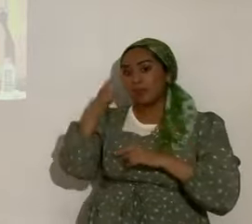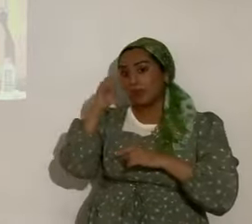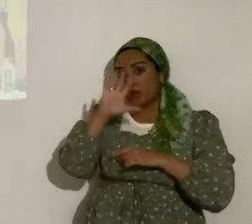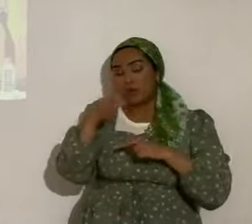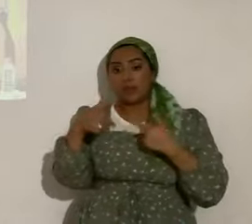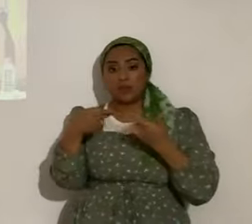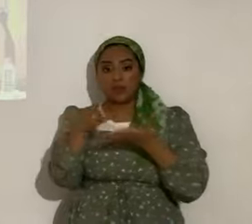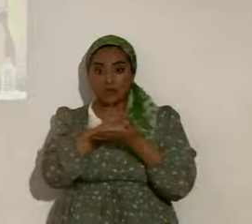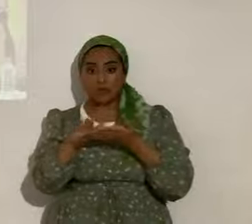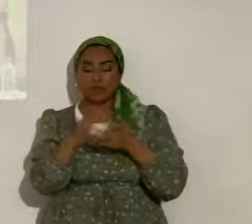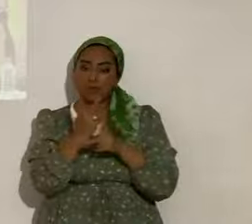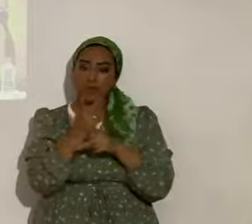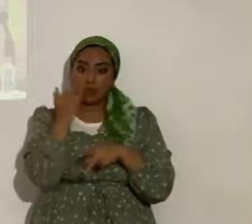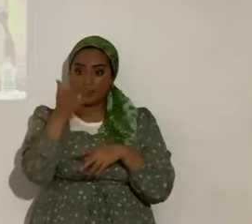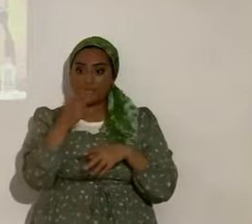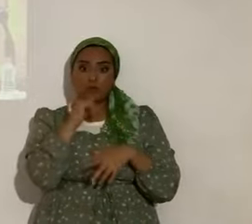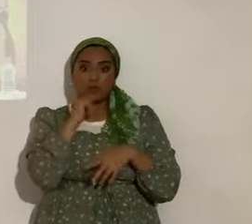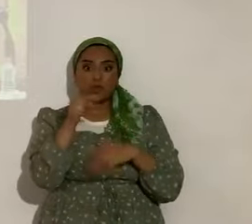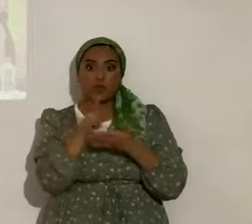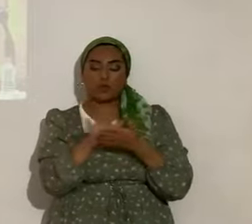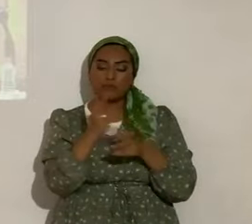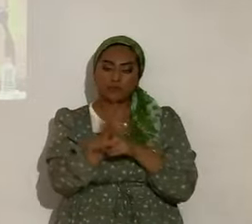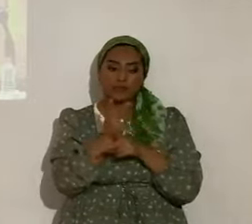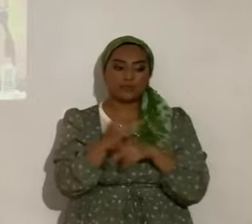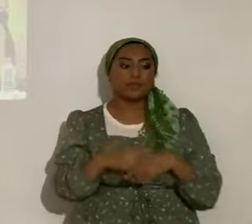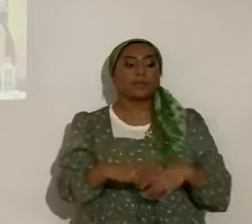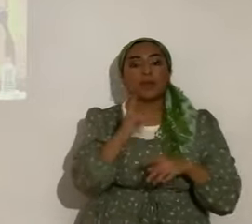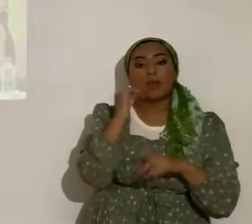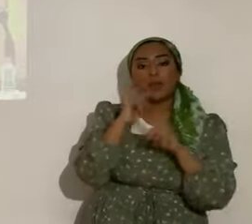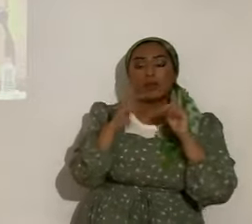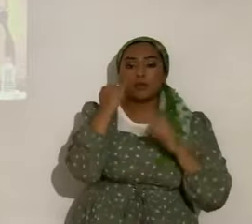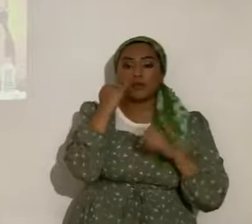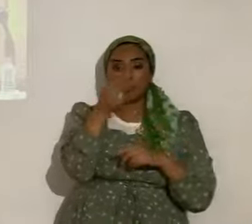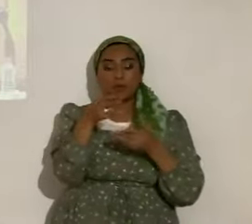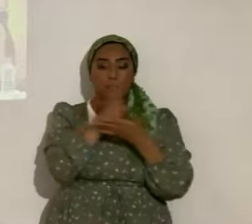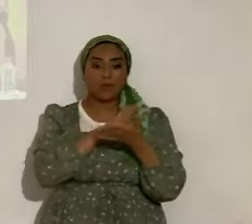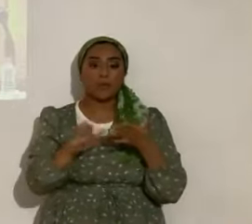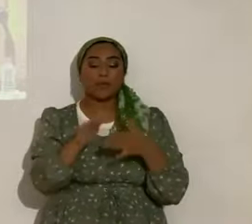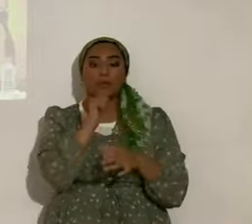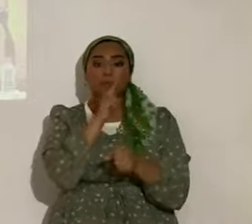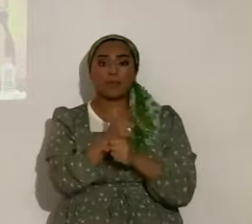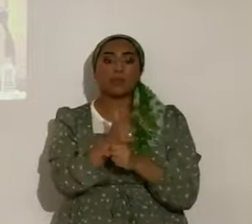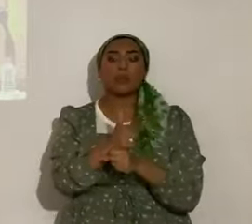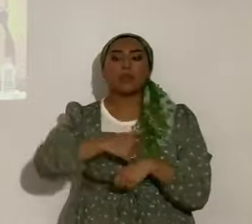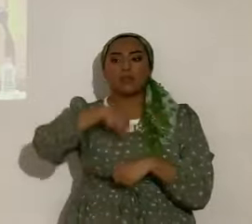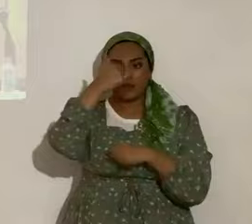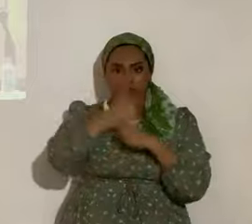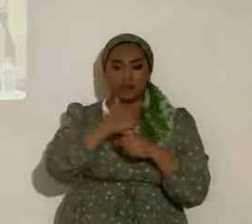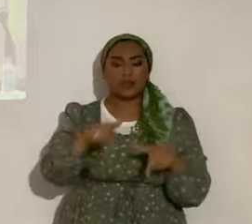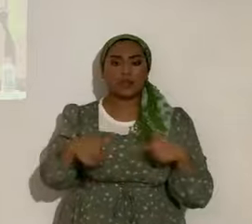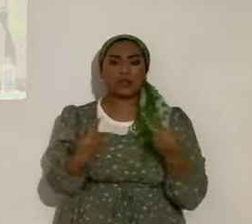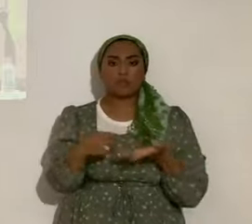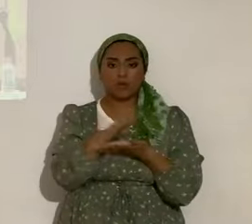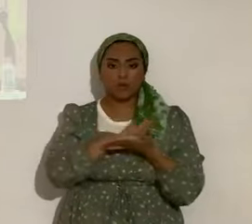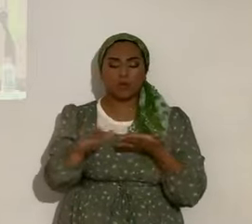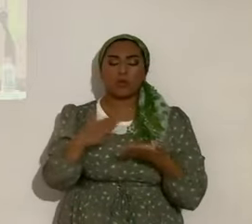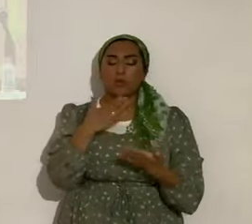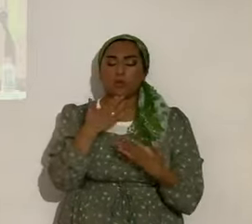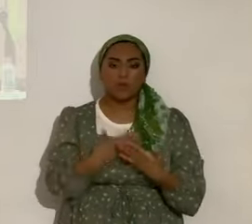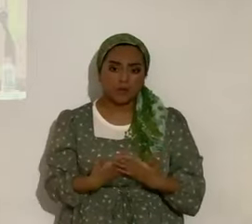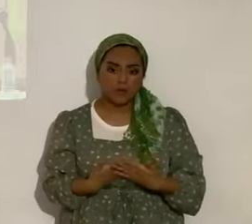bueno, cuidado, pues si no eres un santo, cuidado. Pero si eres un kadosh, si eres una hermana kadosh que te guardas bien en